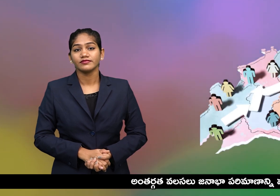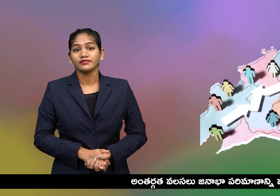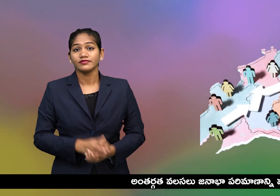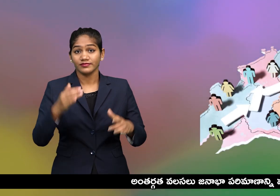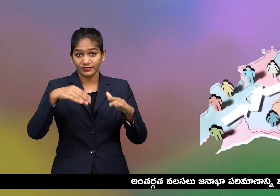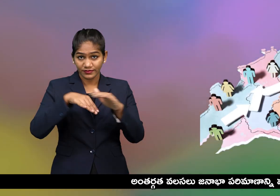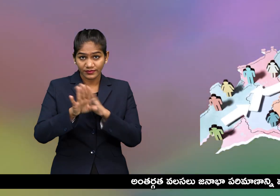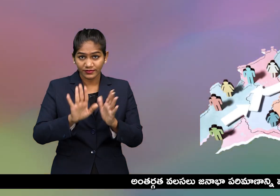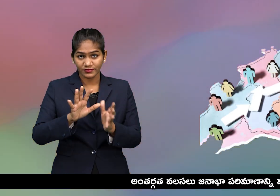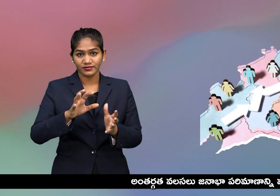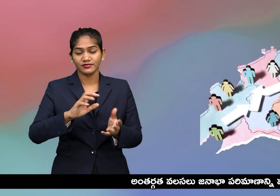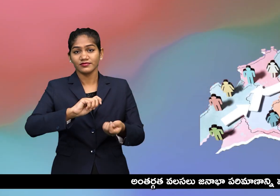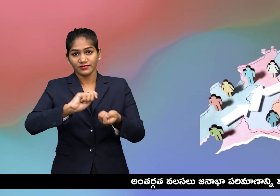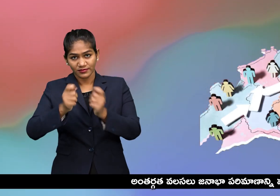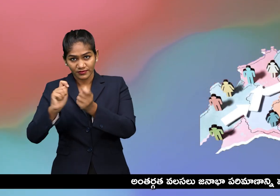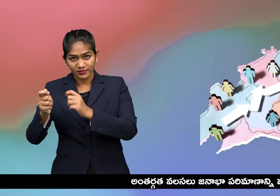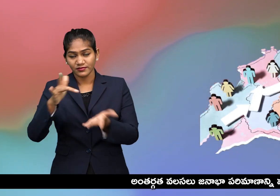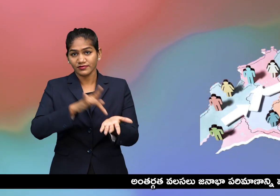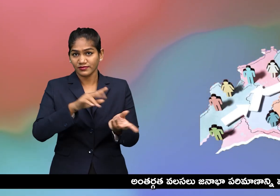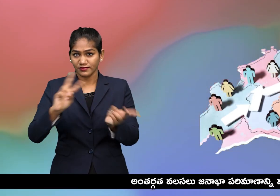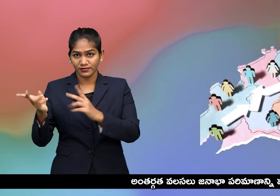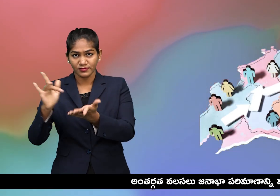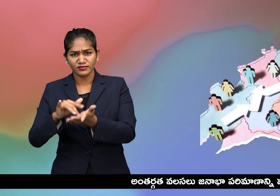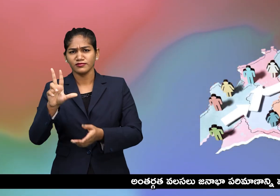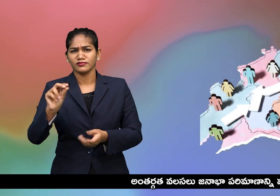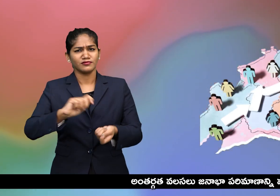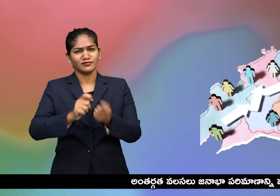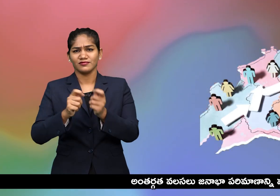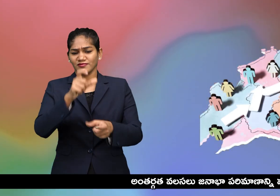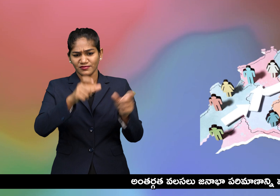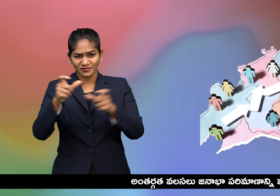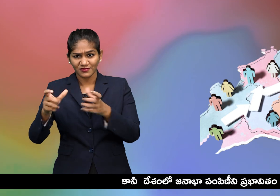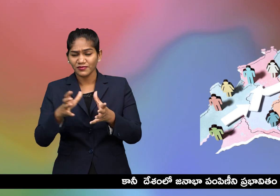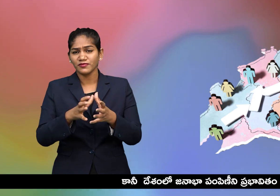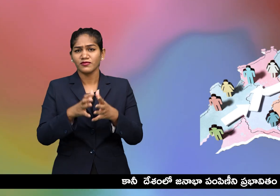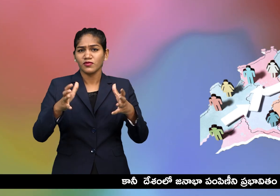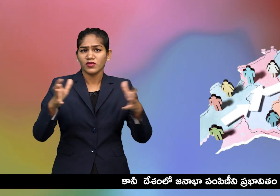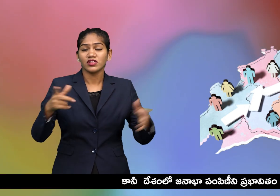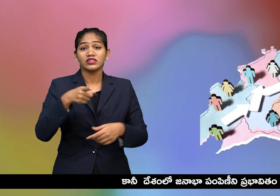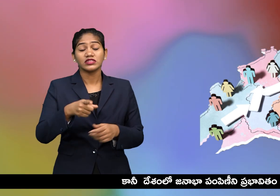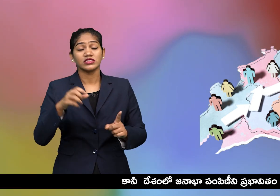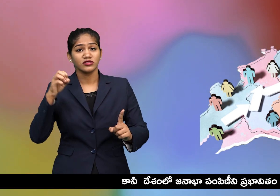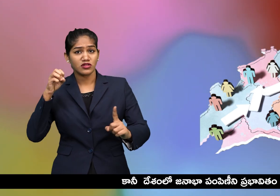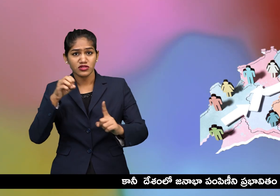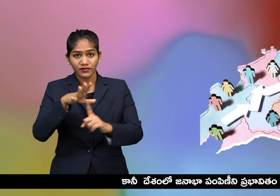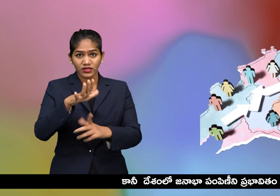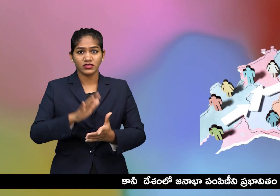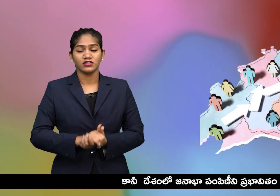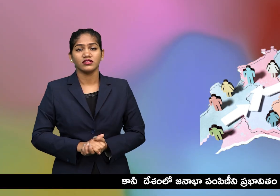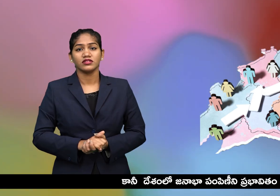అంతర్గత వలసలు జనాభా పరిమాణాన్ని మార్చవు, కానీ దేశంలోని జనాభా